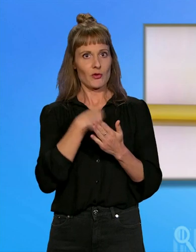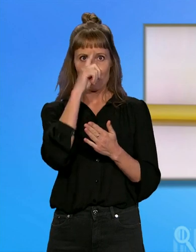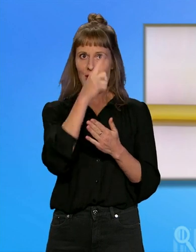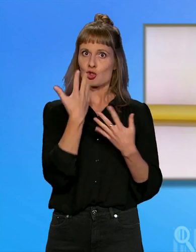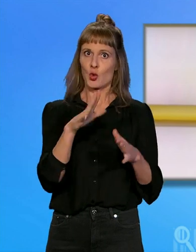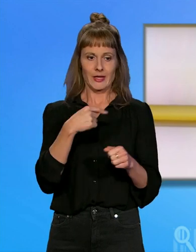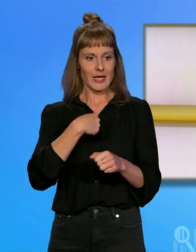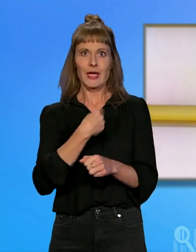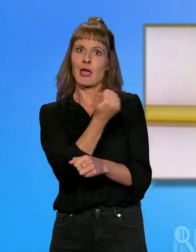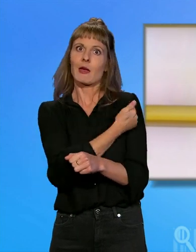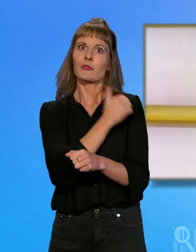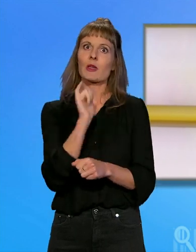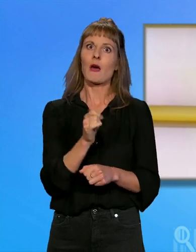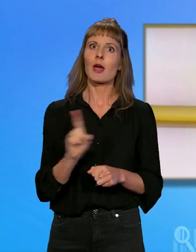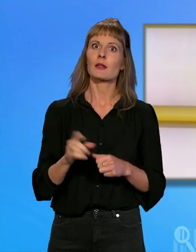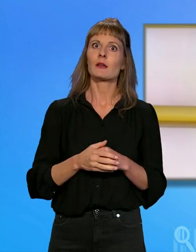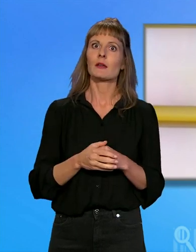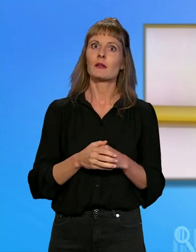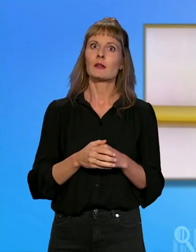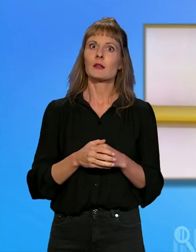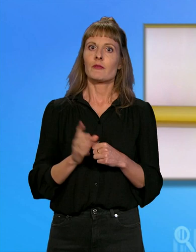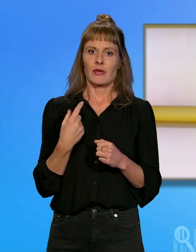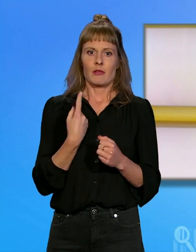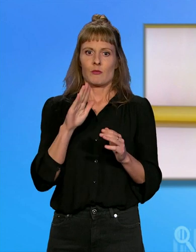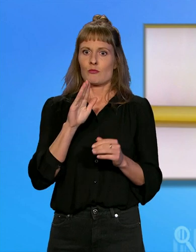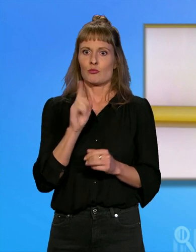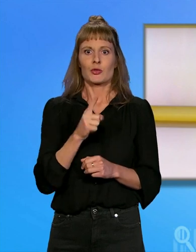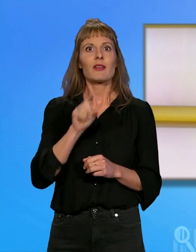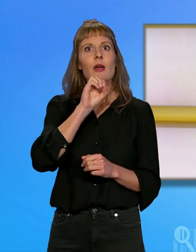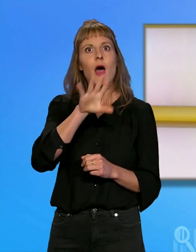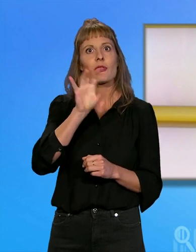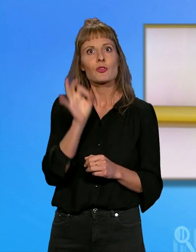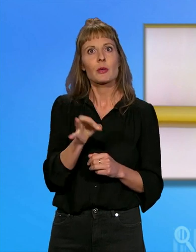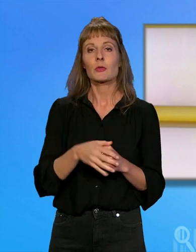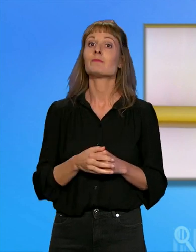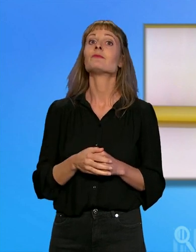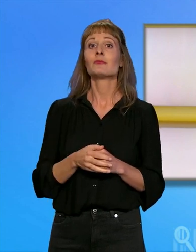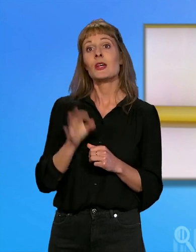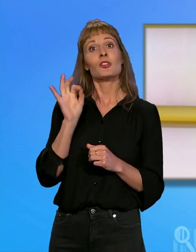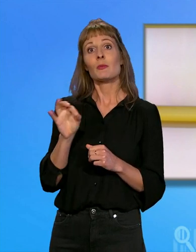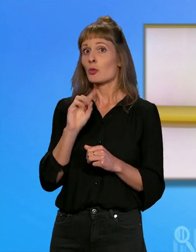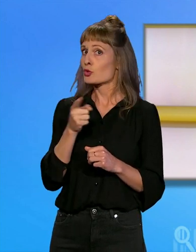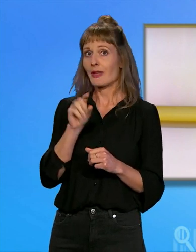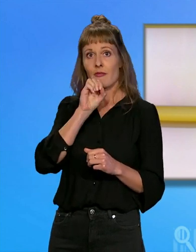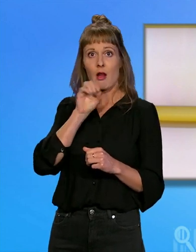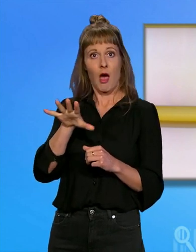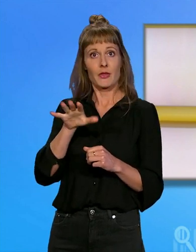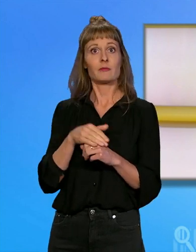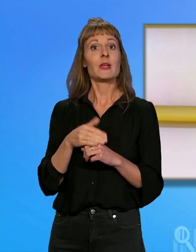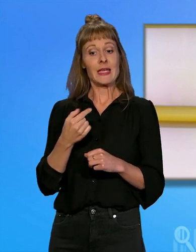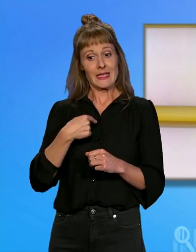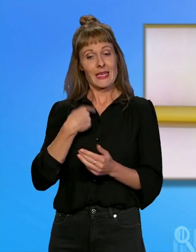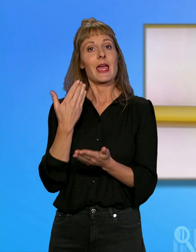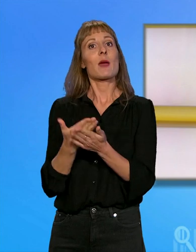an. Das geht im Normalfall nicht an, das ist richtig. Und darum kann man auch jetzt in dieser speziellen Situation eigentlich den Angestellten empfehlen, dass sie auf